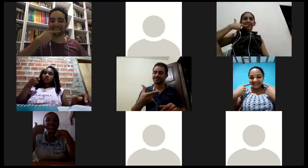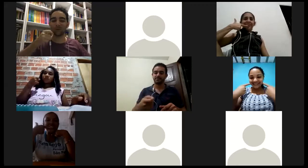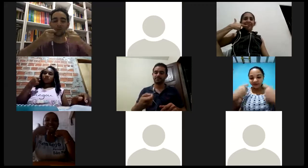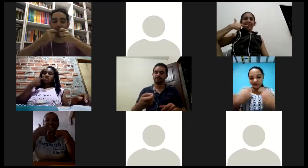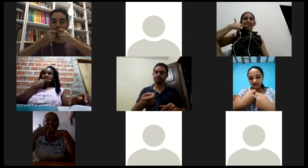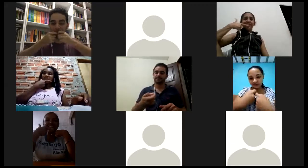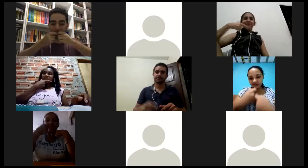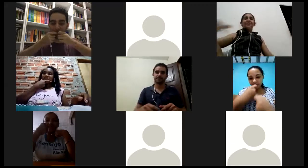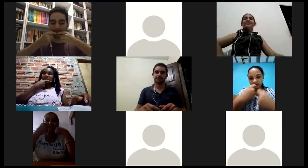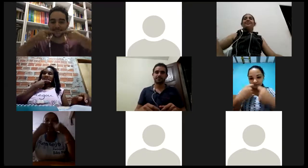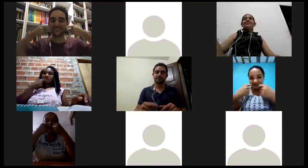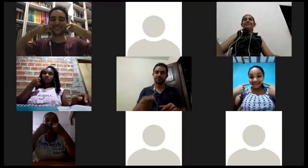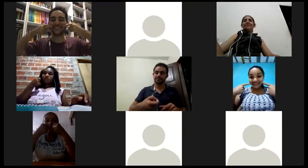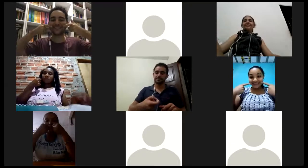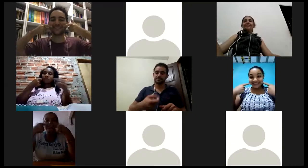Ou com as duas.